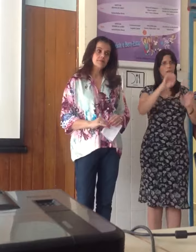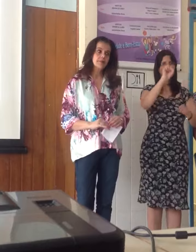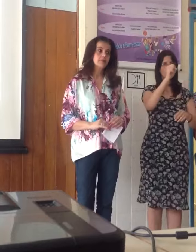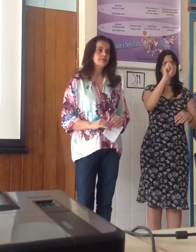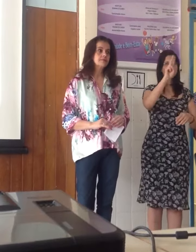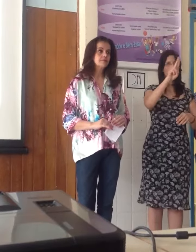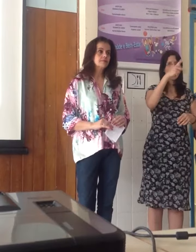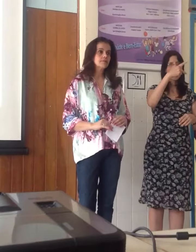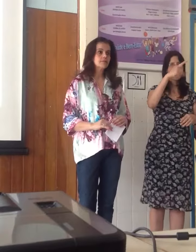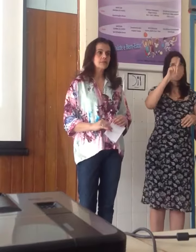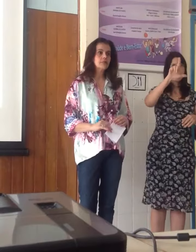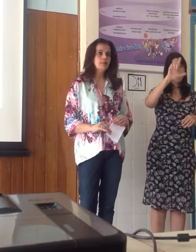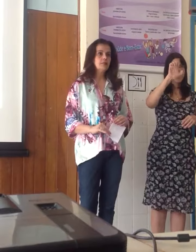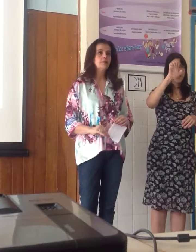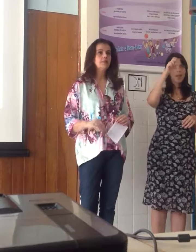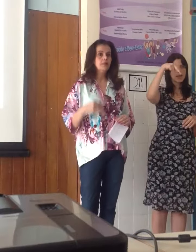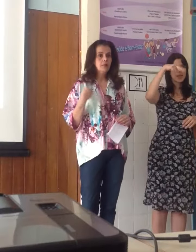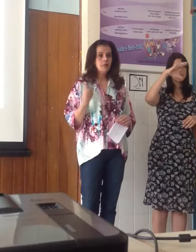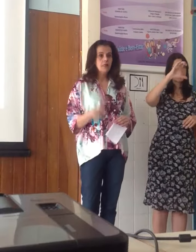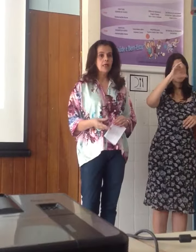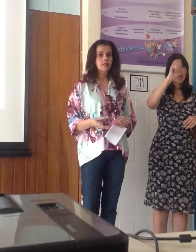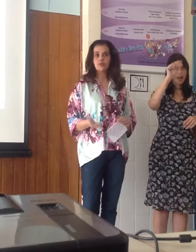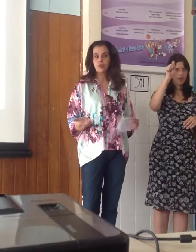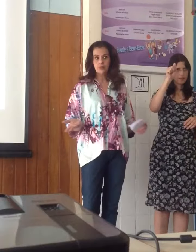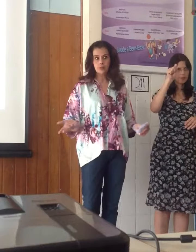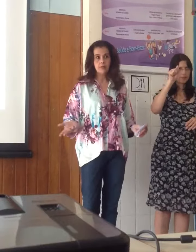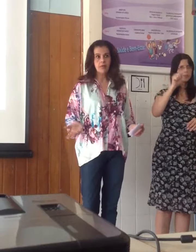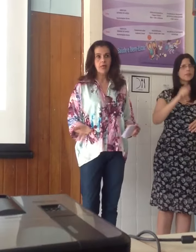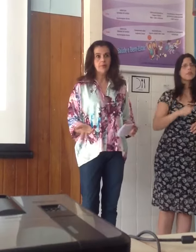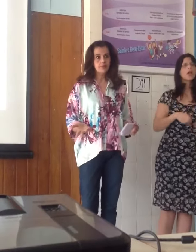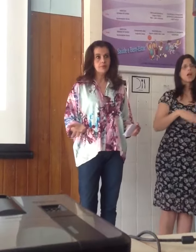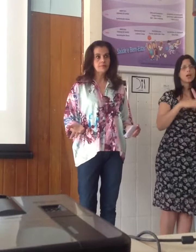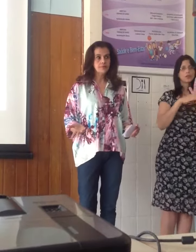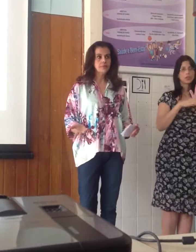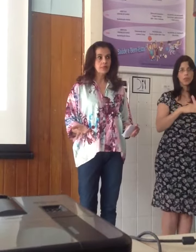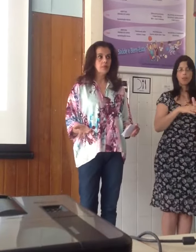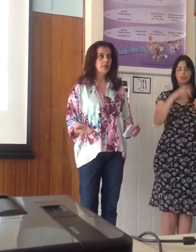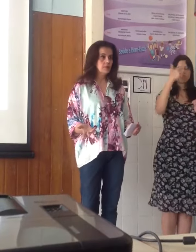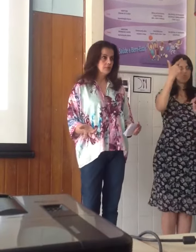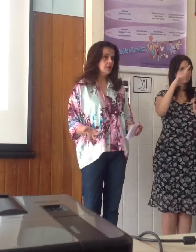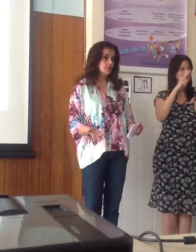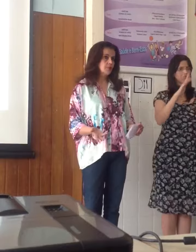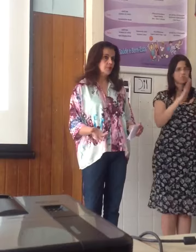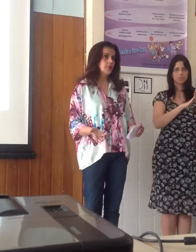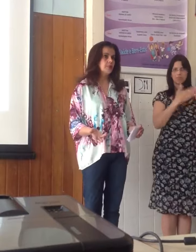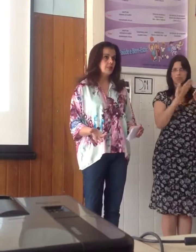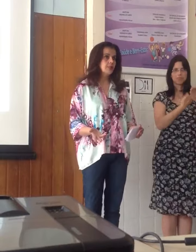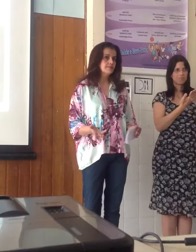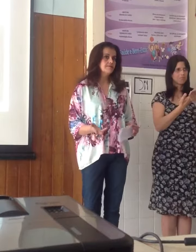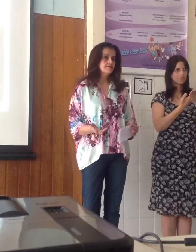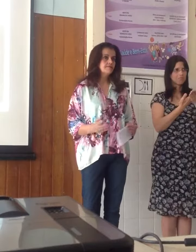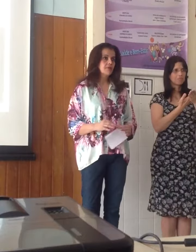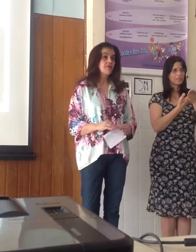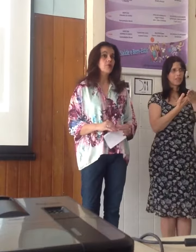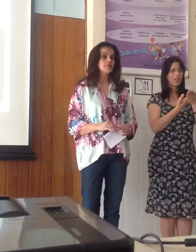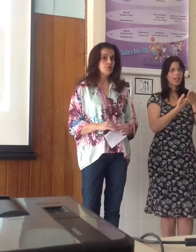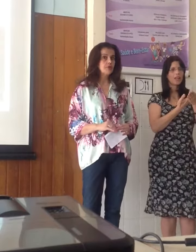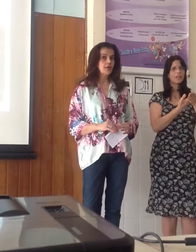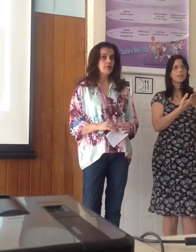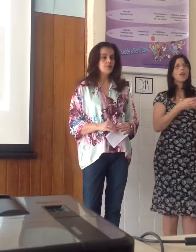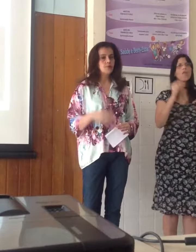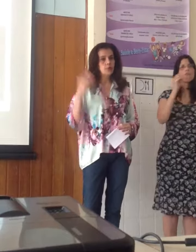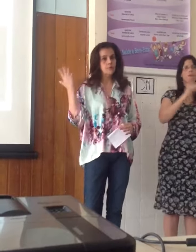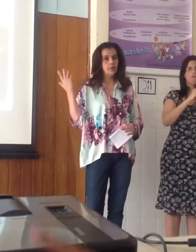ouvintes. E lá não tínhamos intérprete. Também é um grande problema, né? Falta